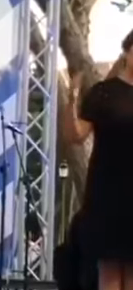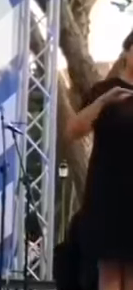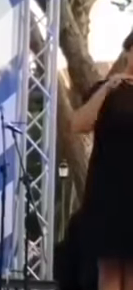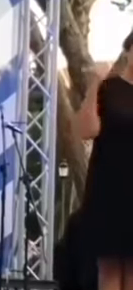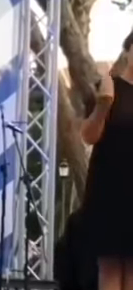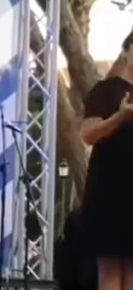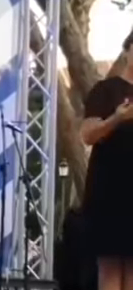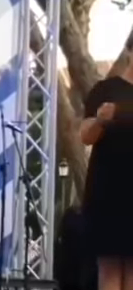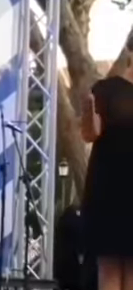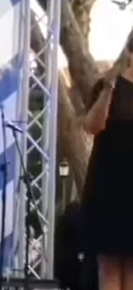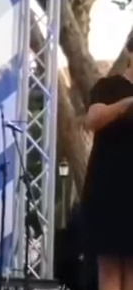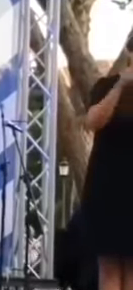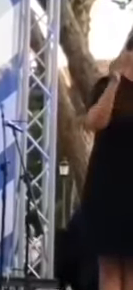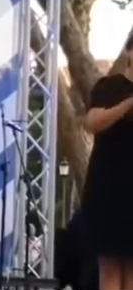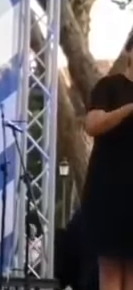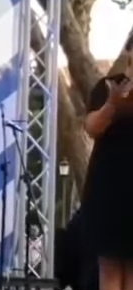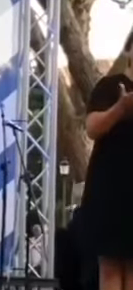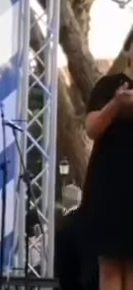di tutto,